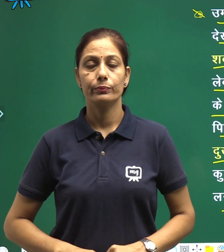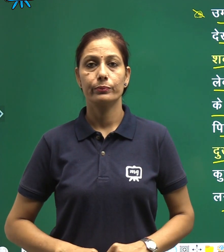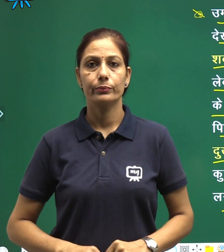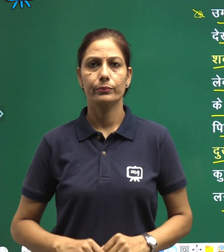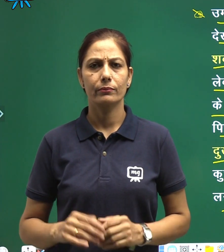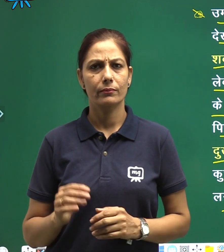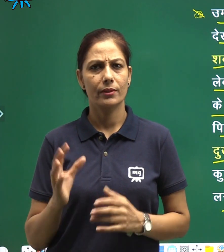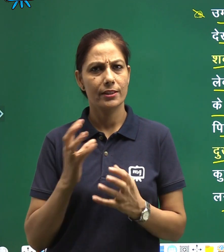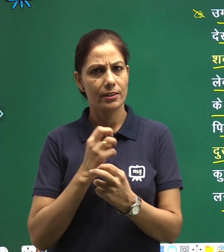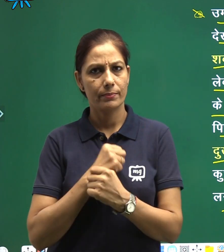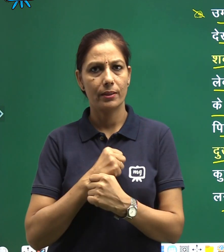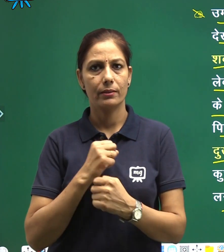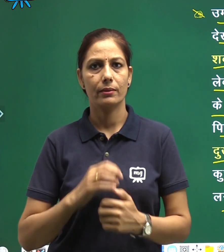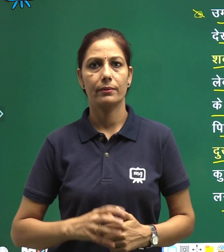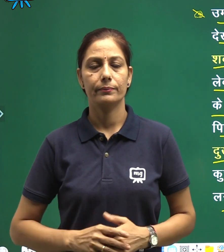छिपा लेते हैं।